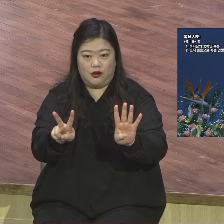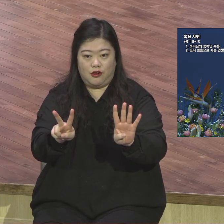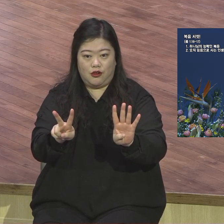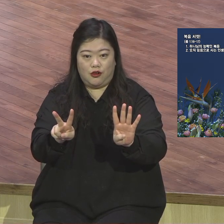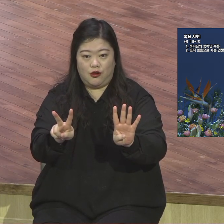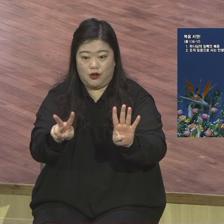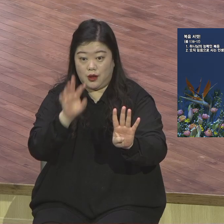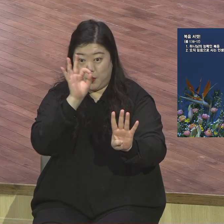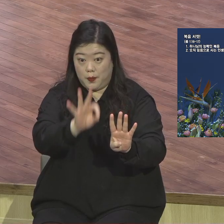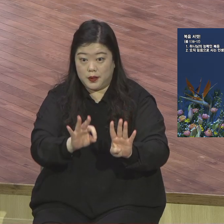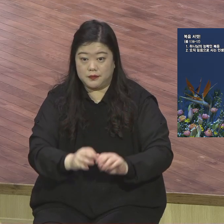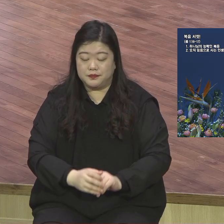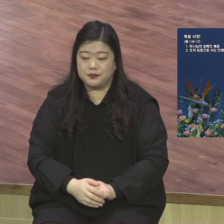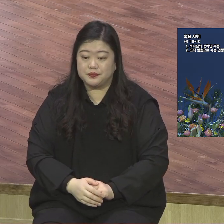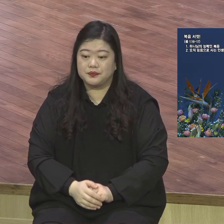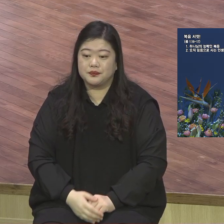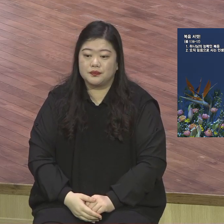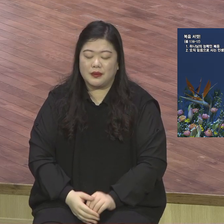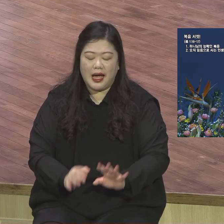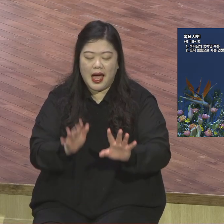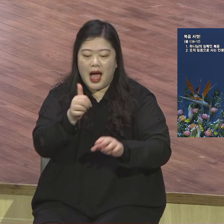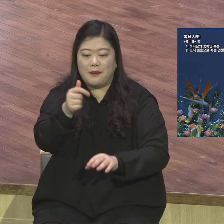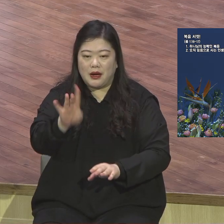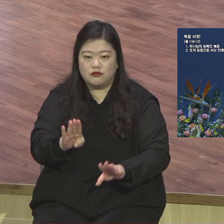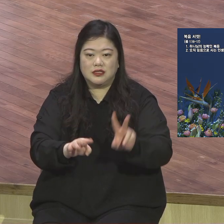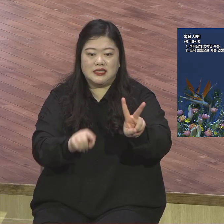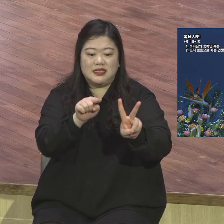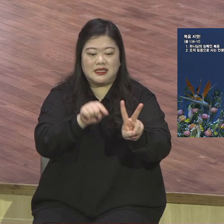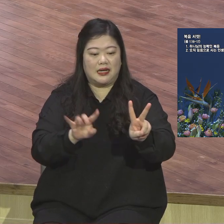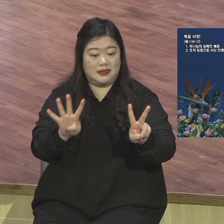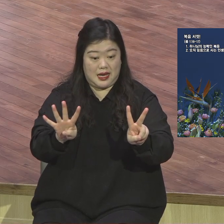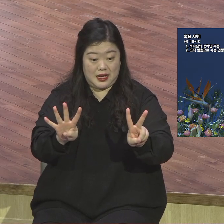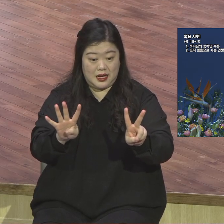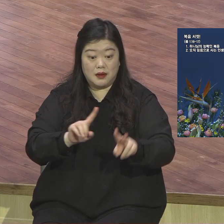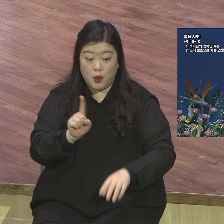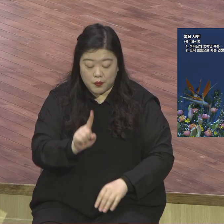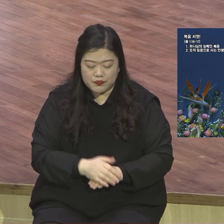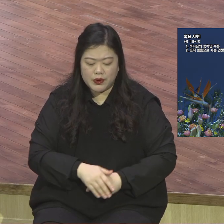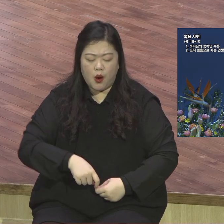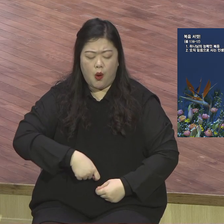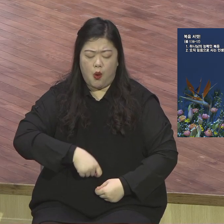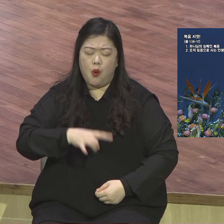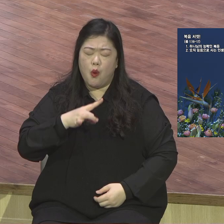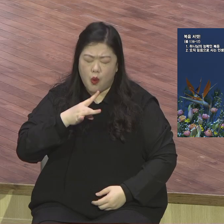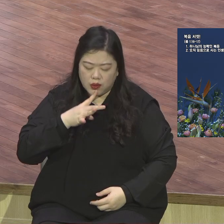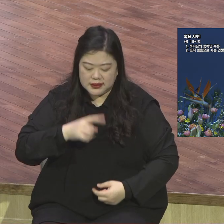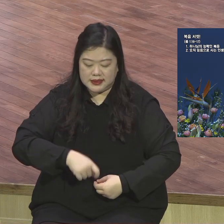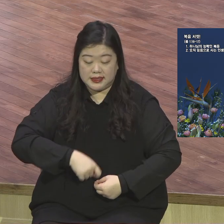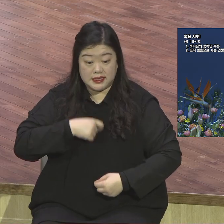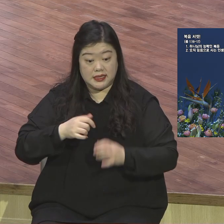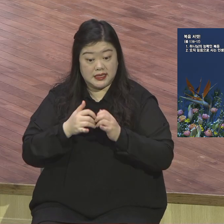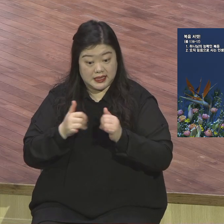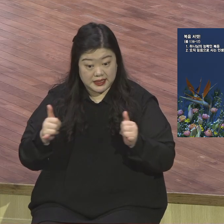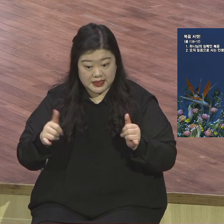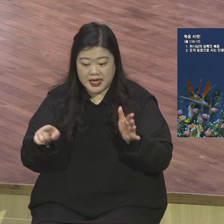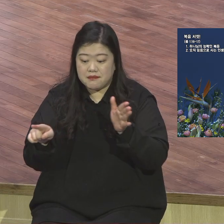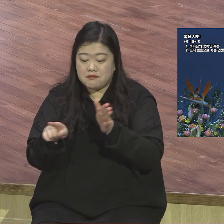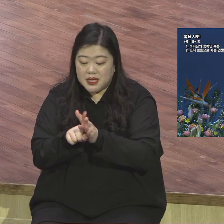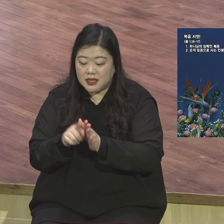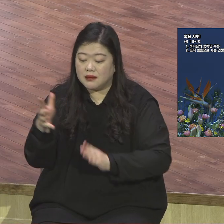강조했습니다. 이 하박국 2장 4절의 말씀입니다. 오직 의인은 믿음으로 말미암아 살리라. 이걸